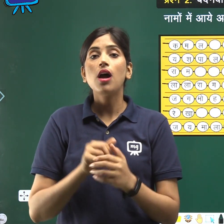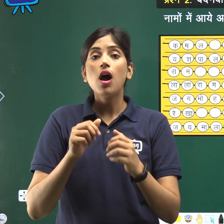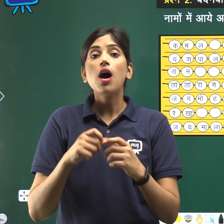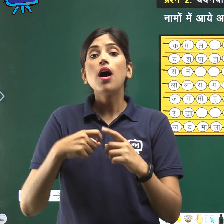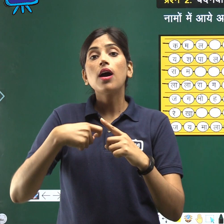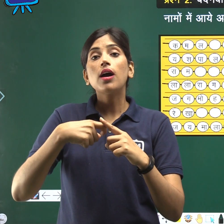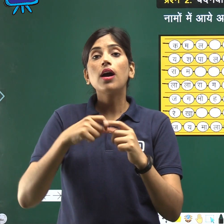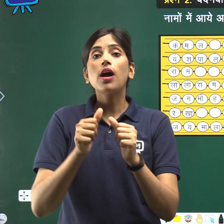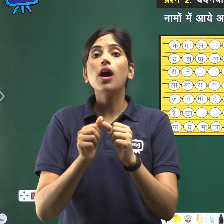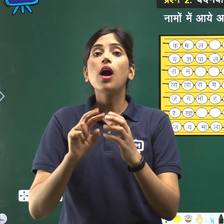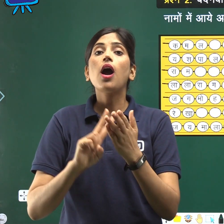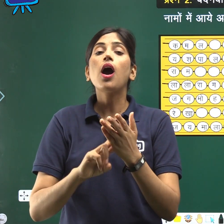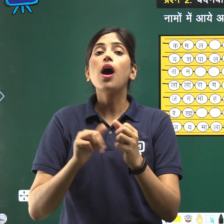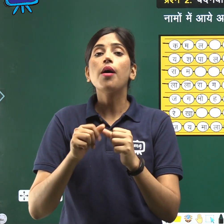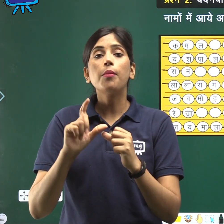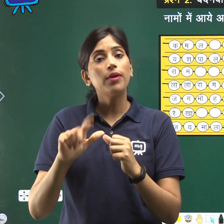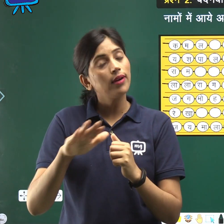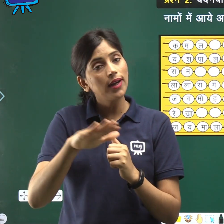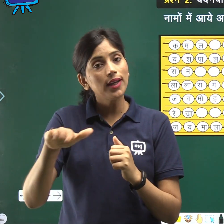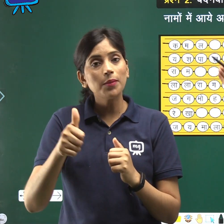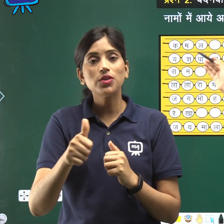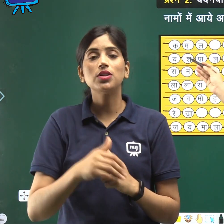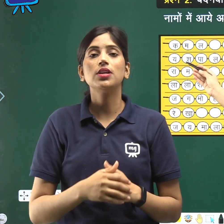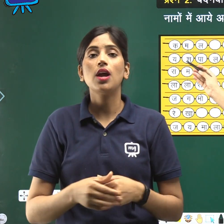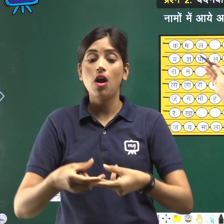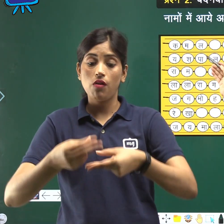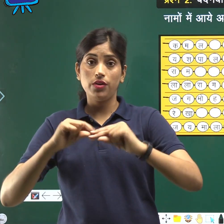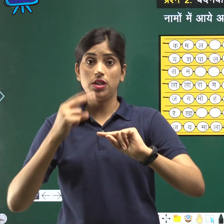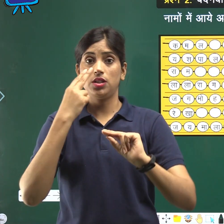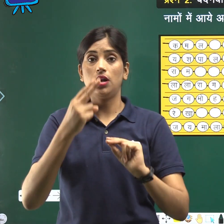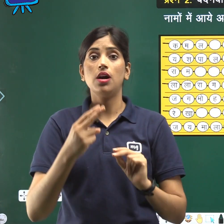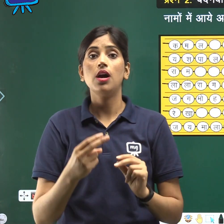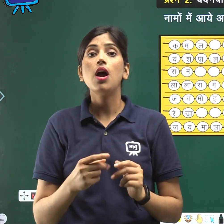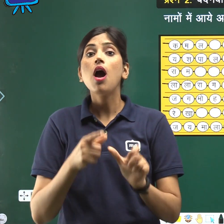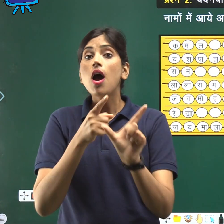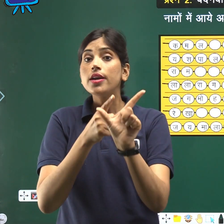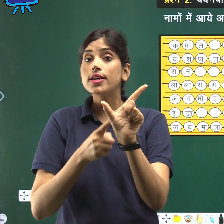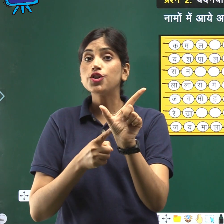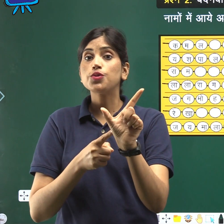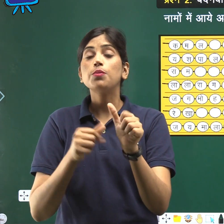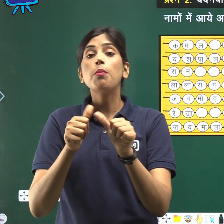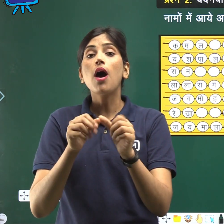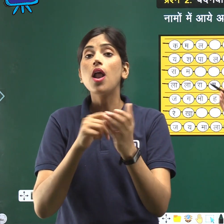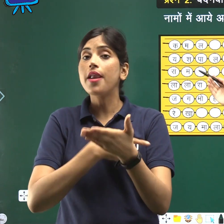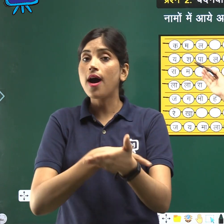कमल। ठीक है बच्चों, फिर नीचे देखो यशपाल।